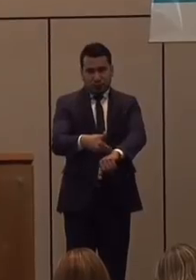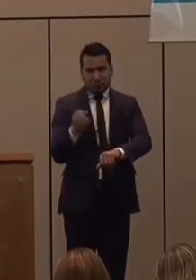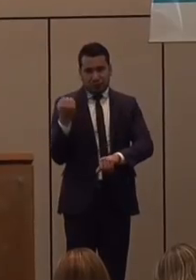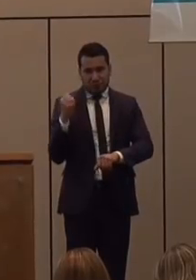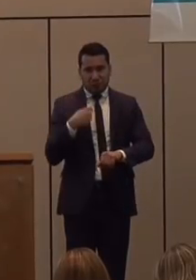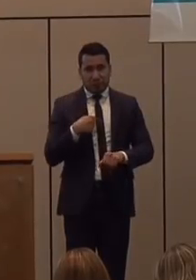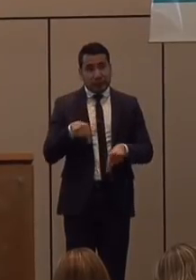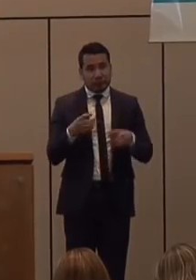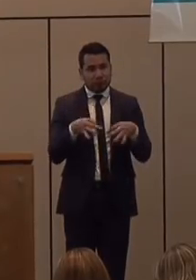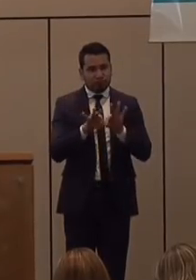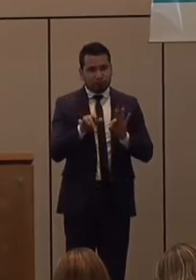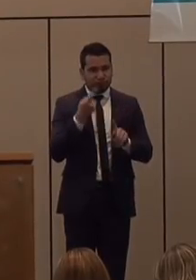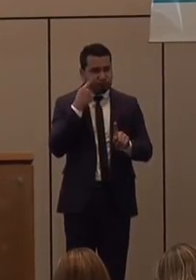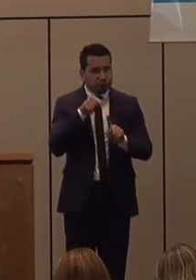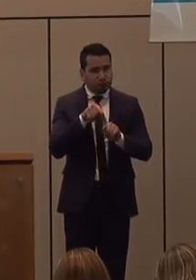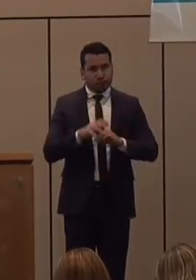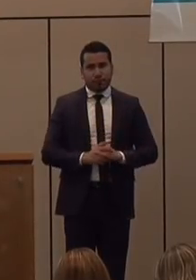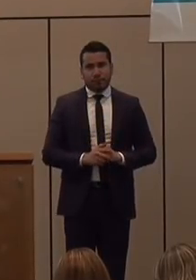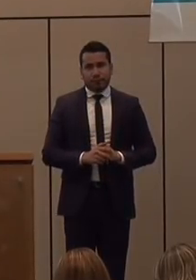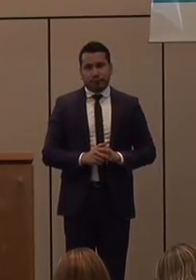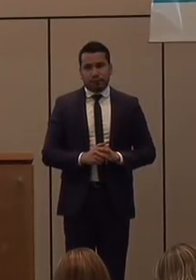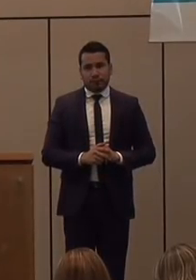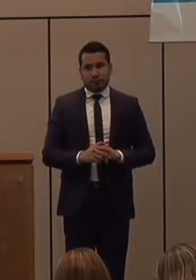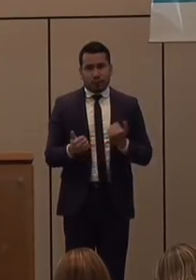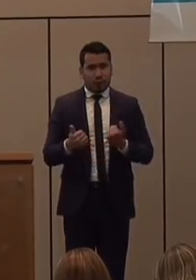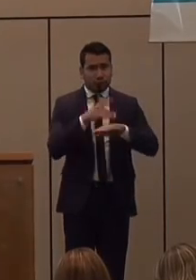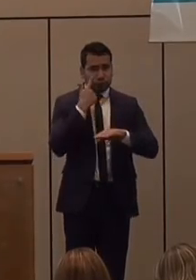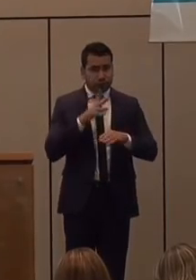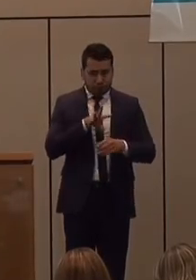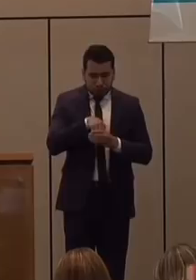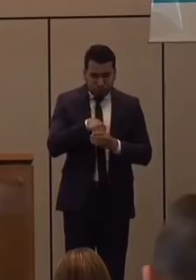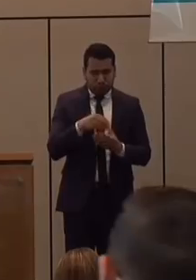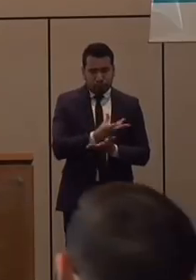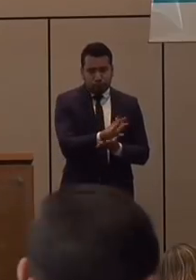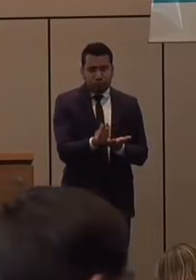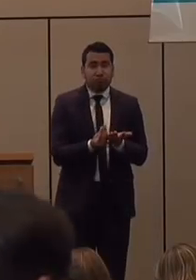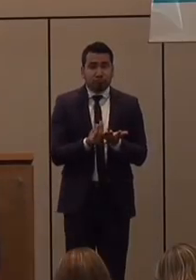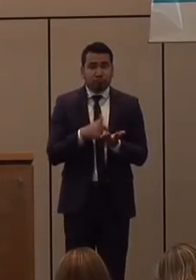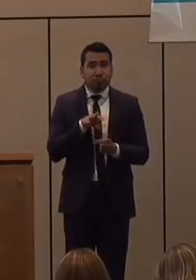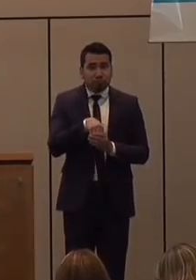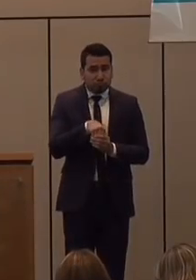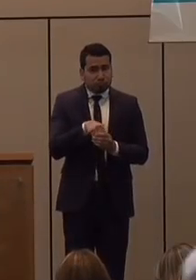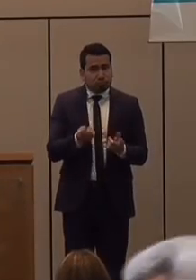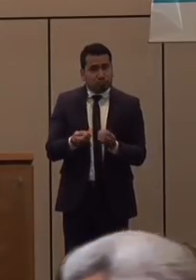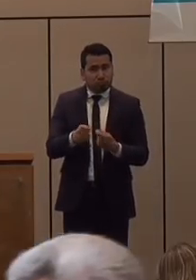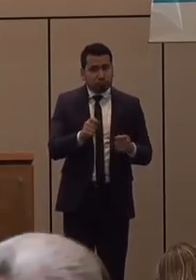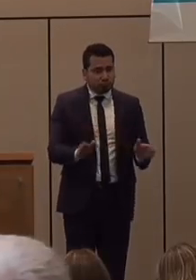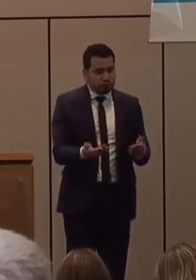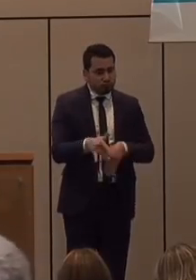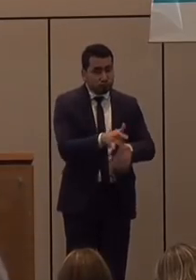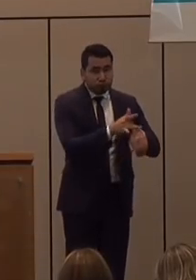lo importante es que lo que hacemos es incentivar el mercado eterno pero de manera que cada vez tengamos